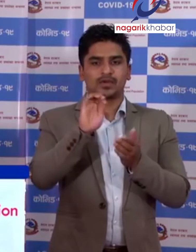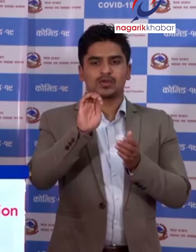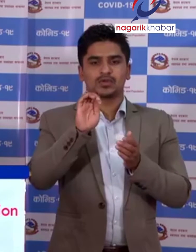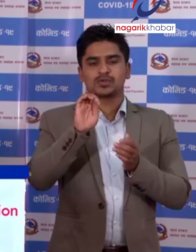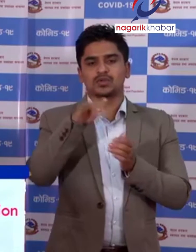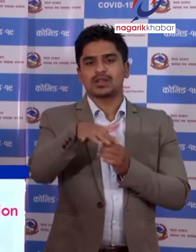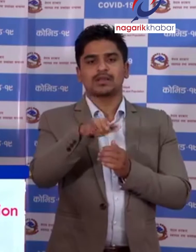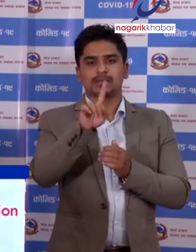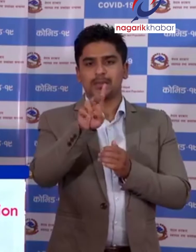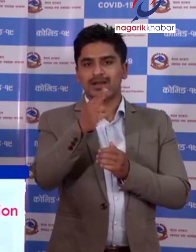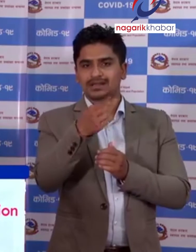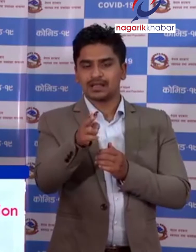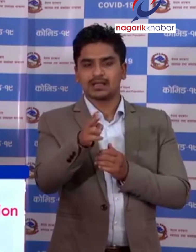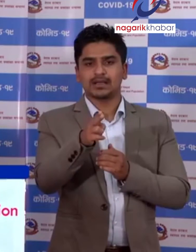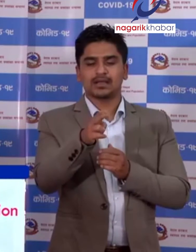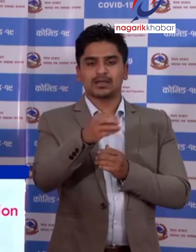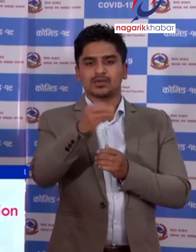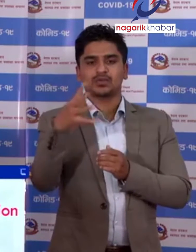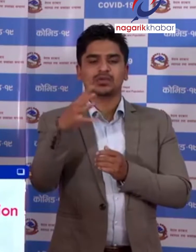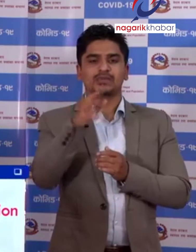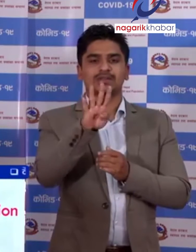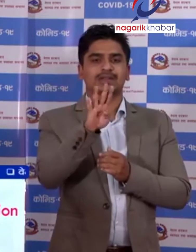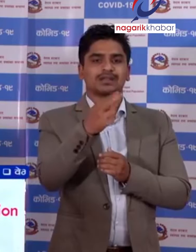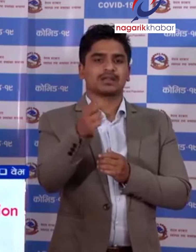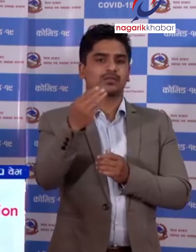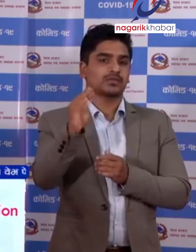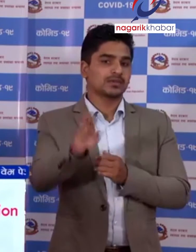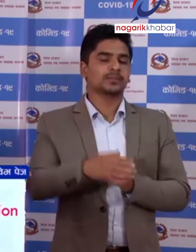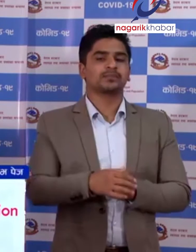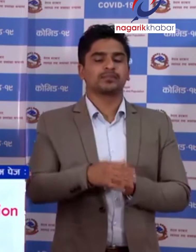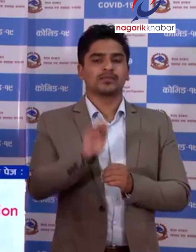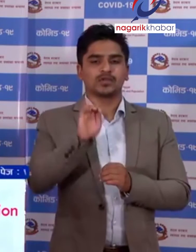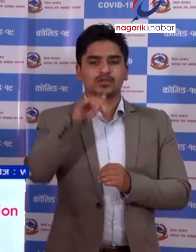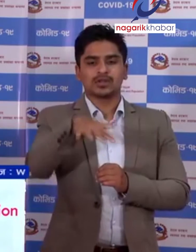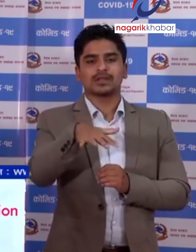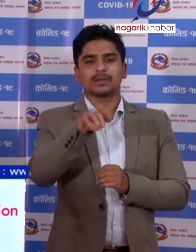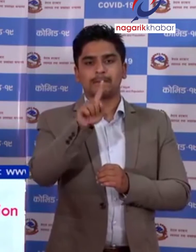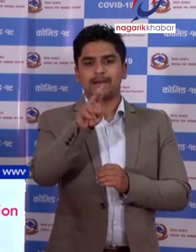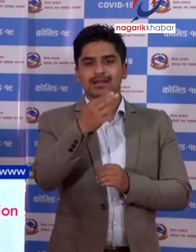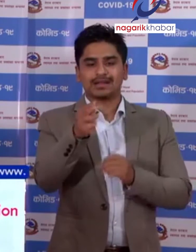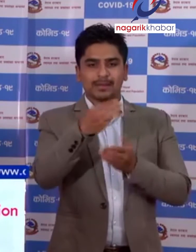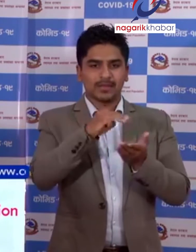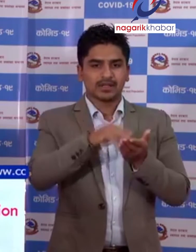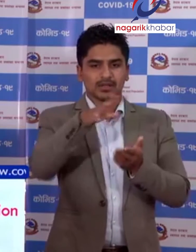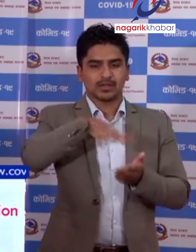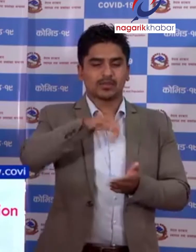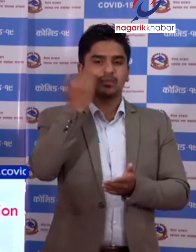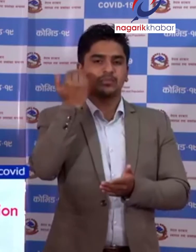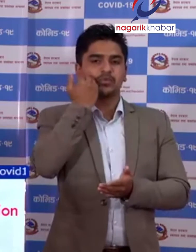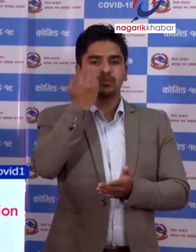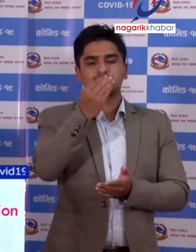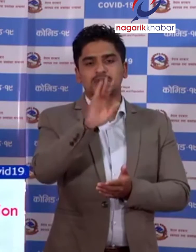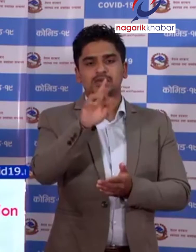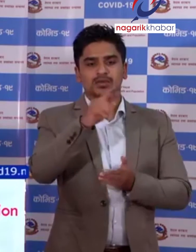12 जना र सुर्खेत को 4 जना हुनुहुन्छ। सल्यान को 12 जना मध्ये सबै पुरुष हुनुहुन्छ